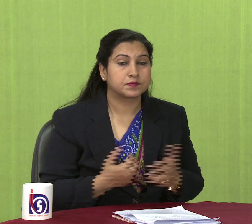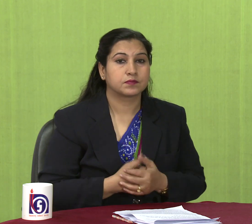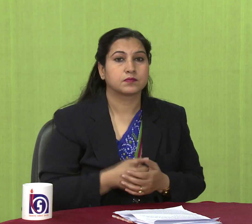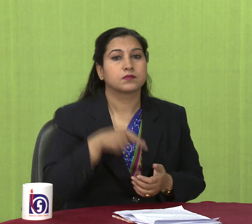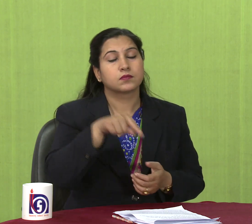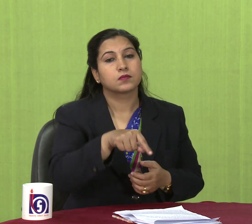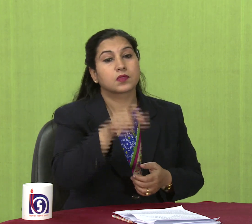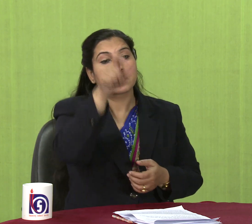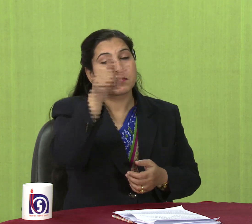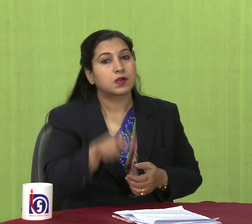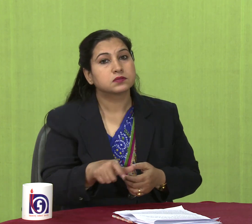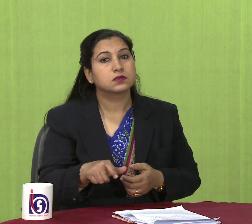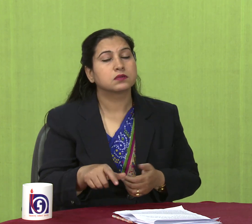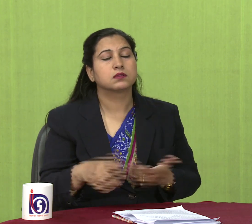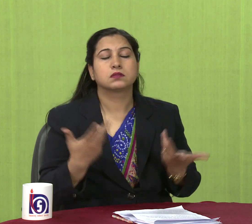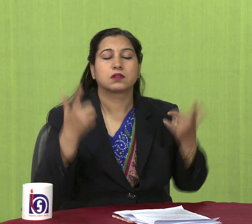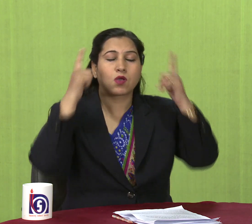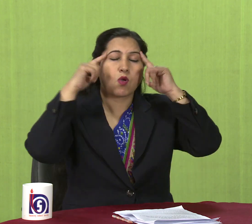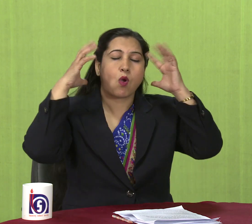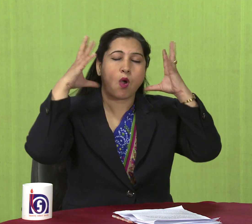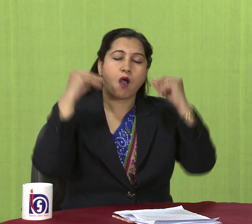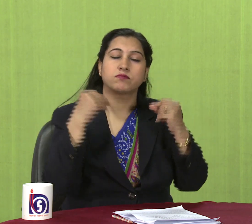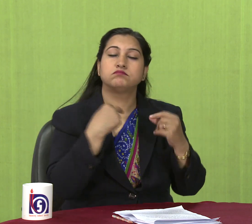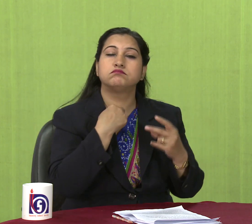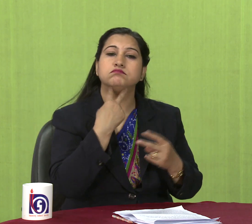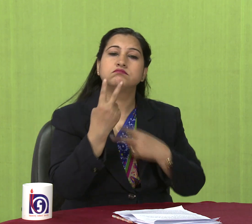जिसमें आदमी बहकी बहकी बातें करता है,